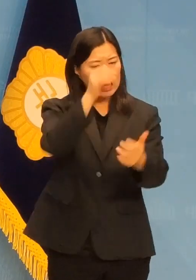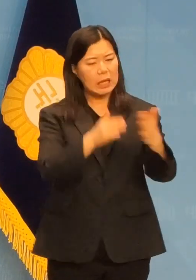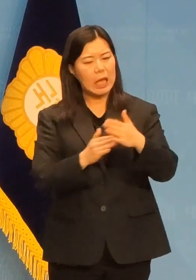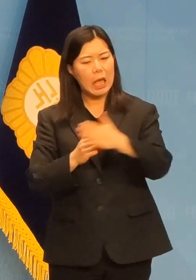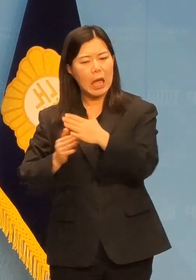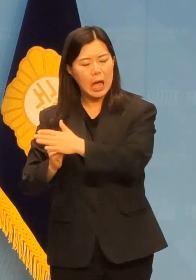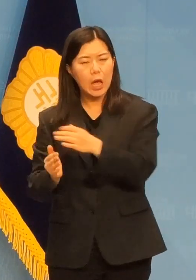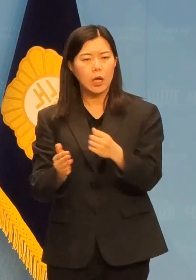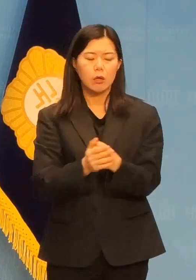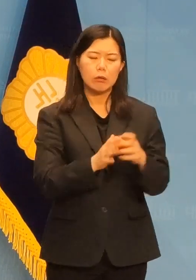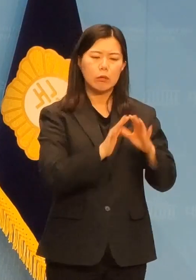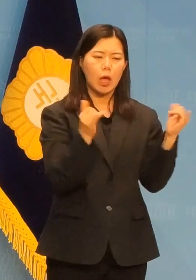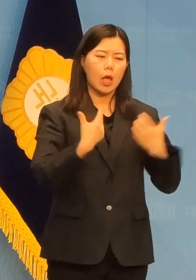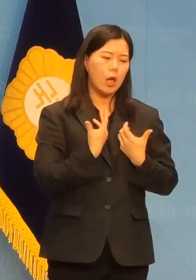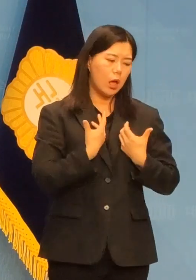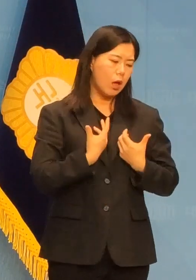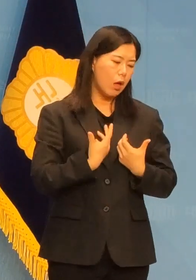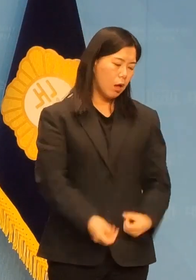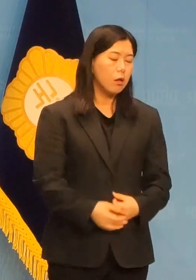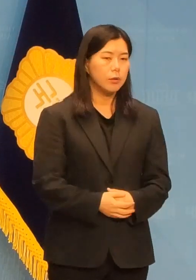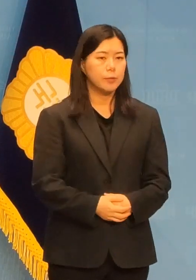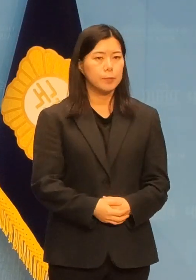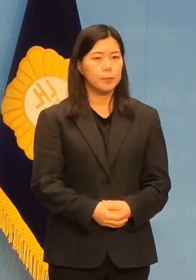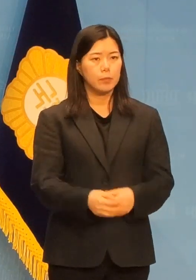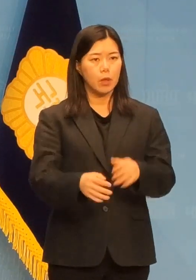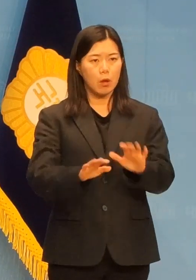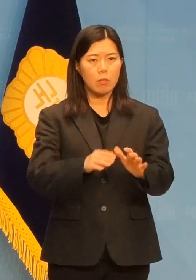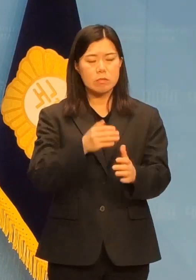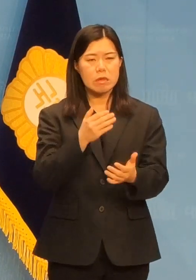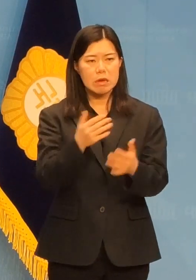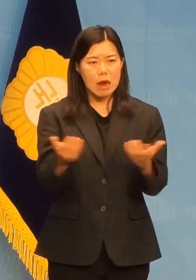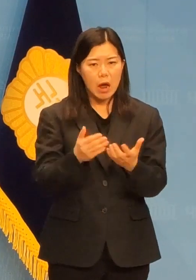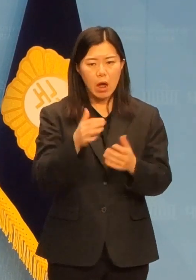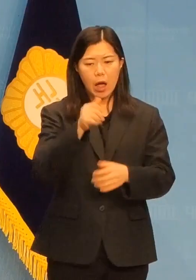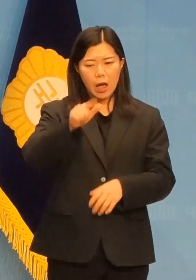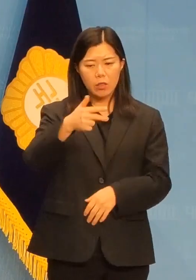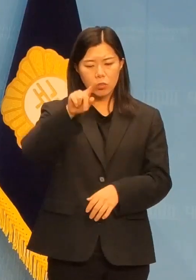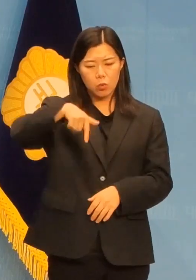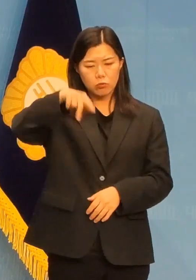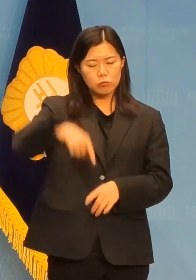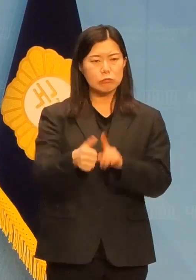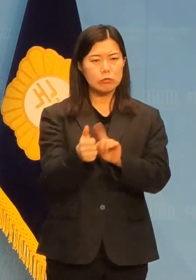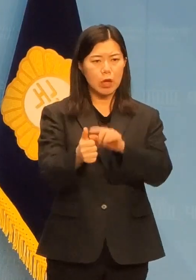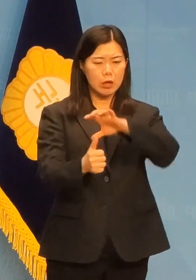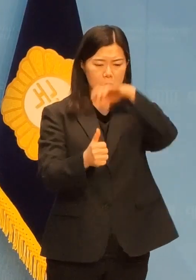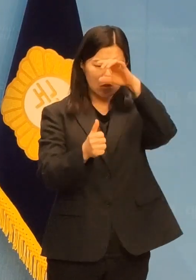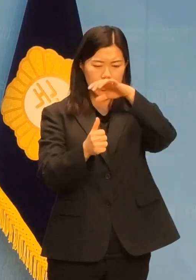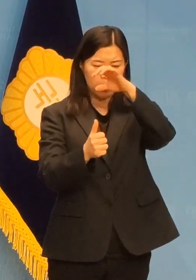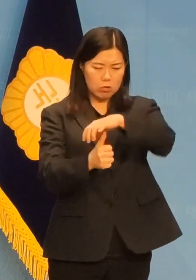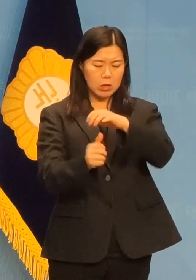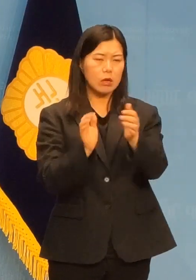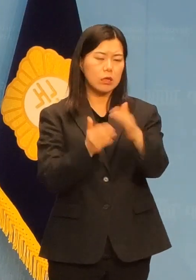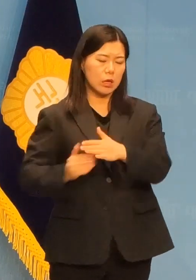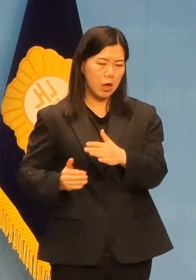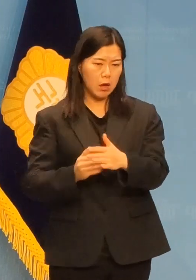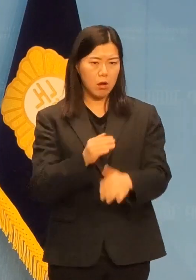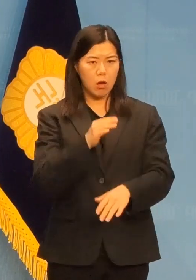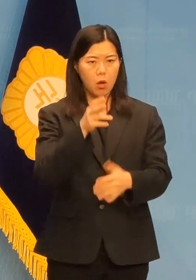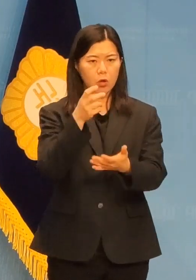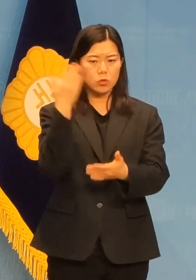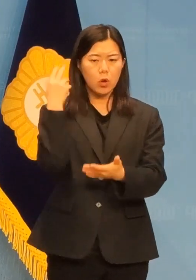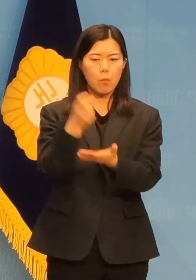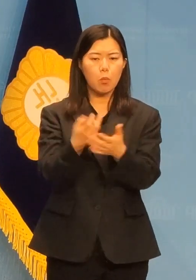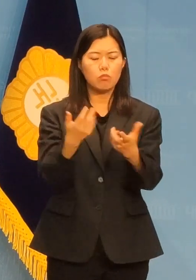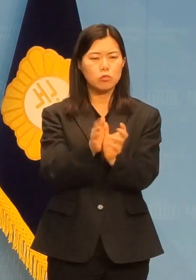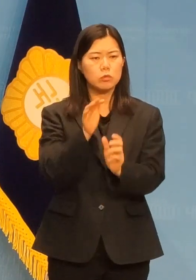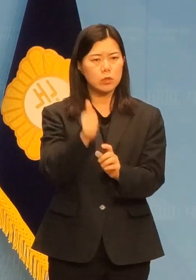국민을 실망시켰습니다. 내란 중요임무종사 혐의의 한덕수 전 총리에 대한 영장 기각, 박성재 전 법무부